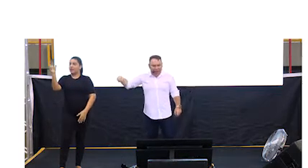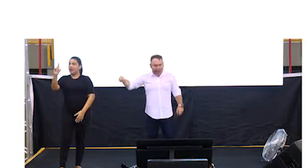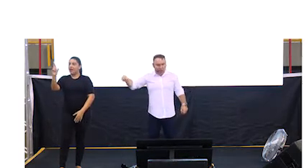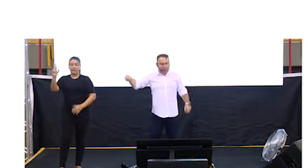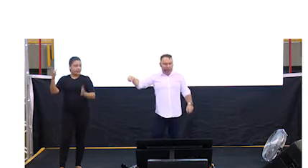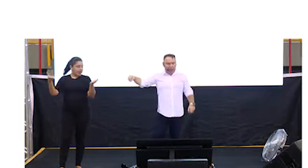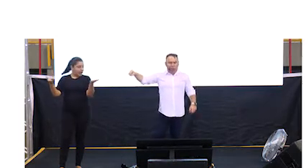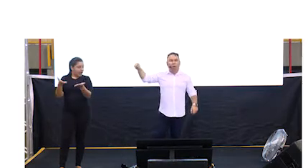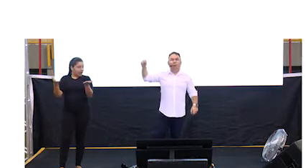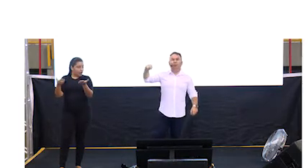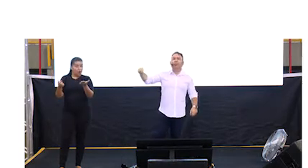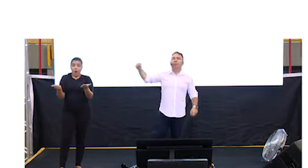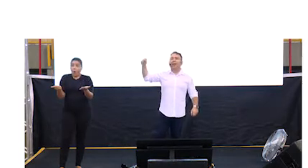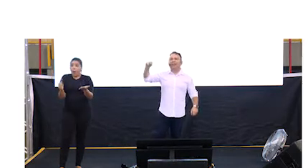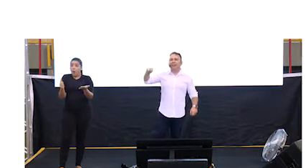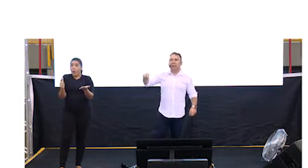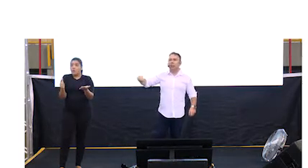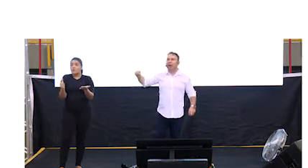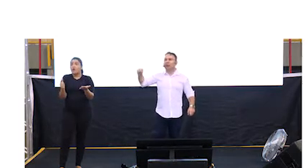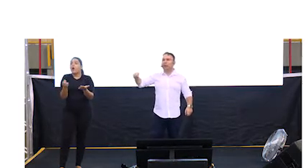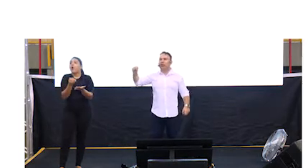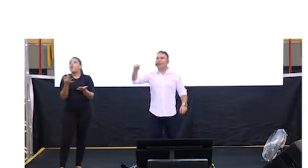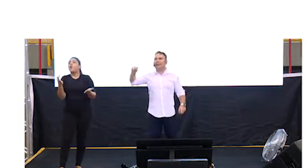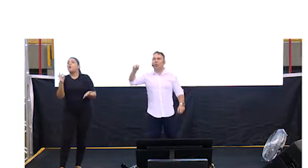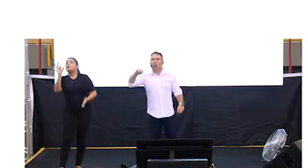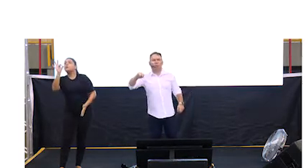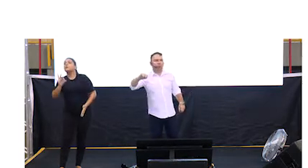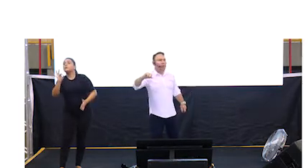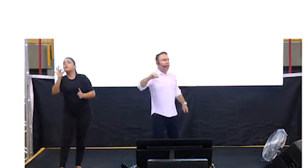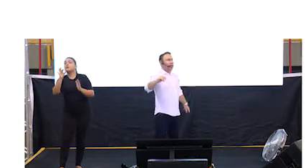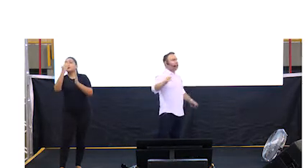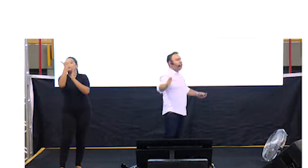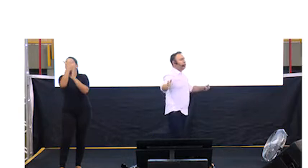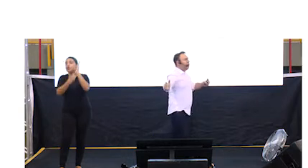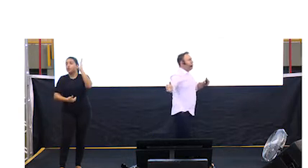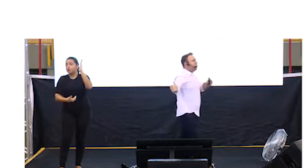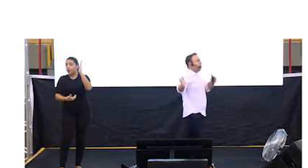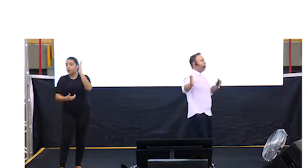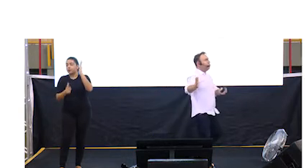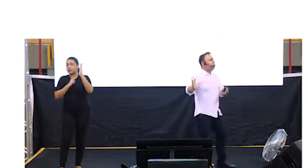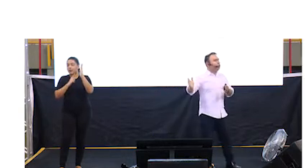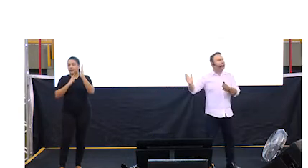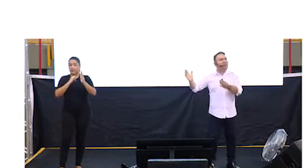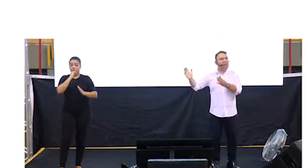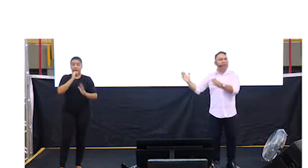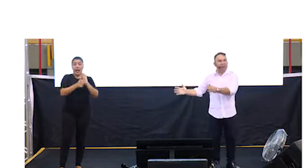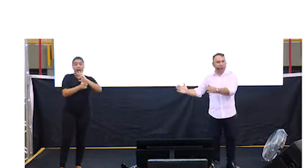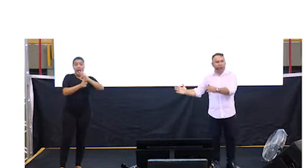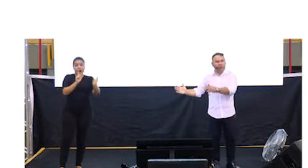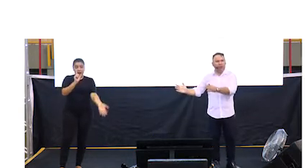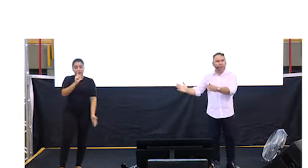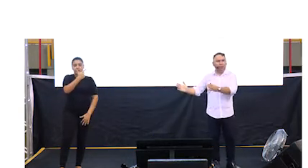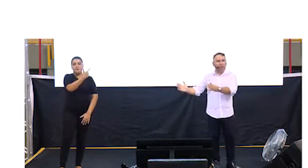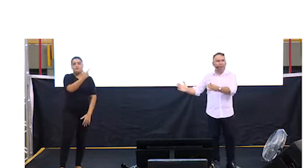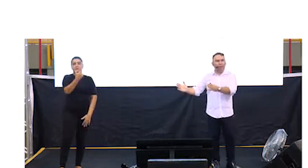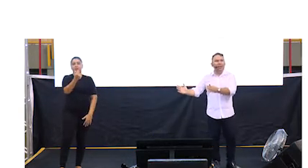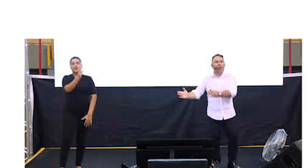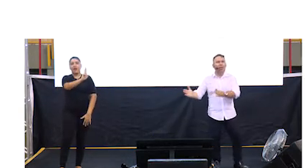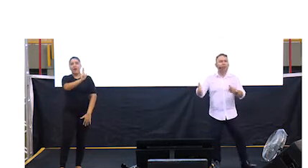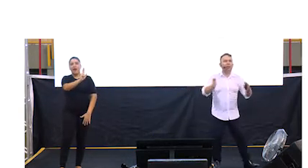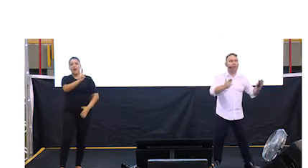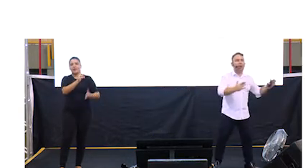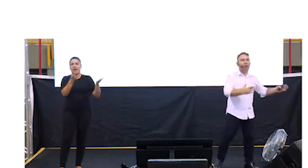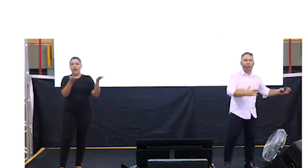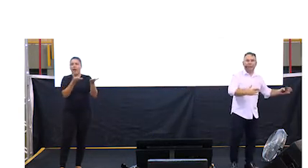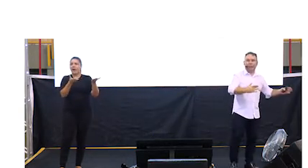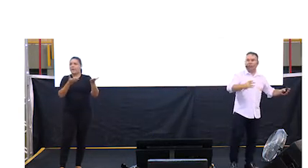Aí ele pergunta, qual foi o percentual de desconto? Gente, se o produto custava 20 e